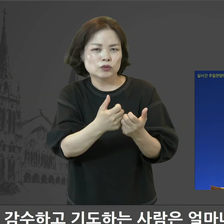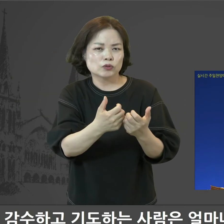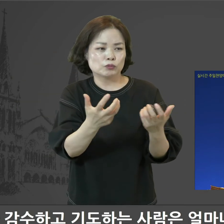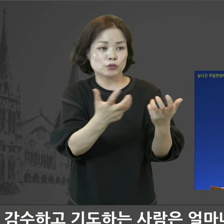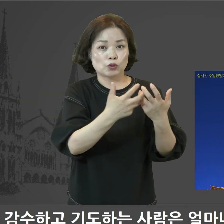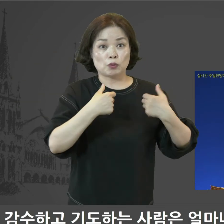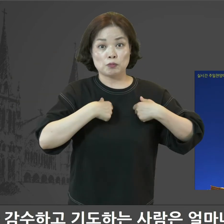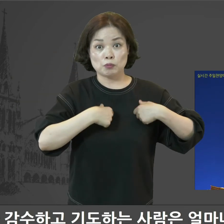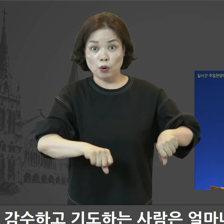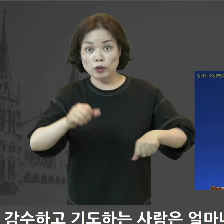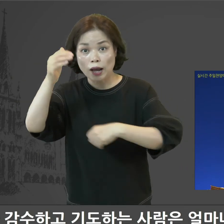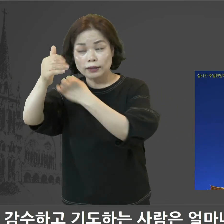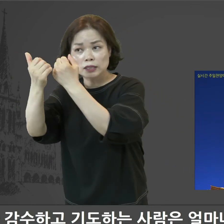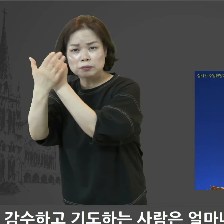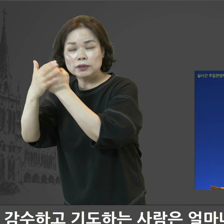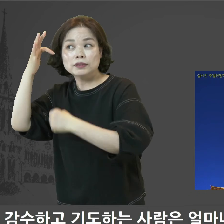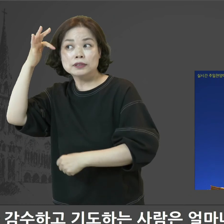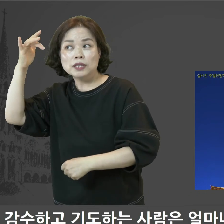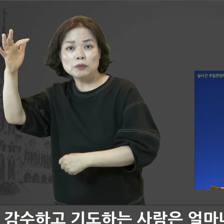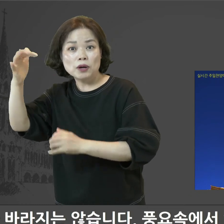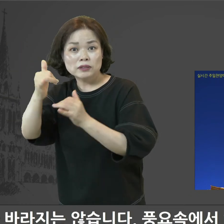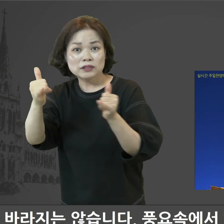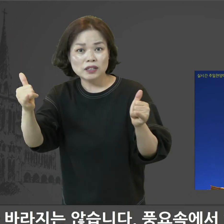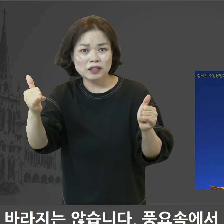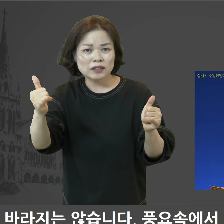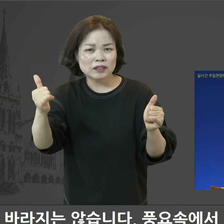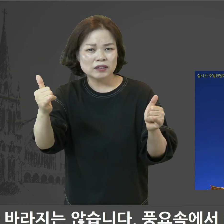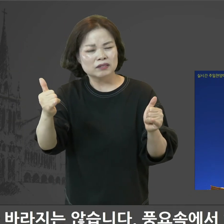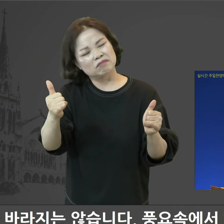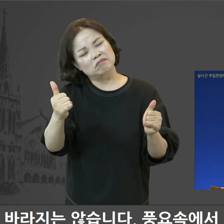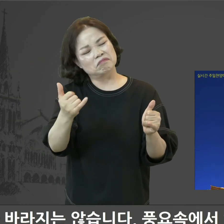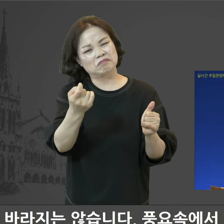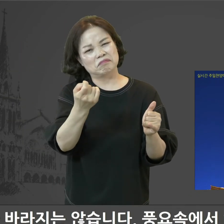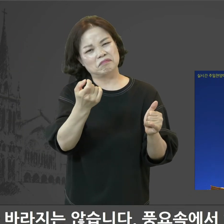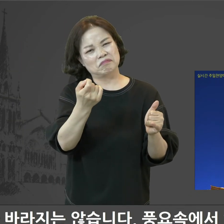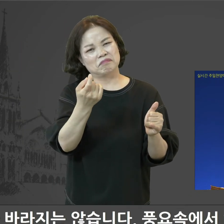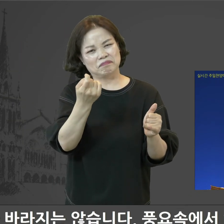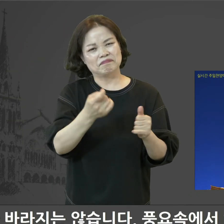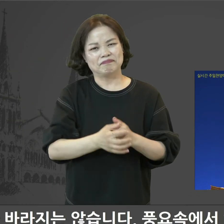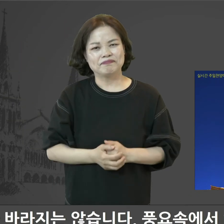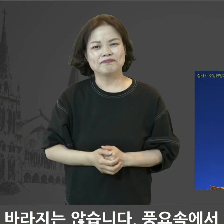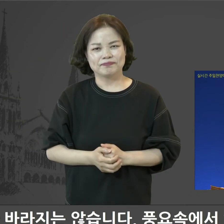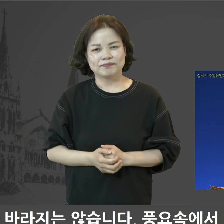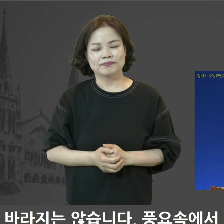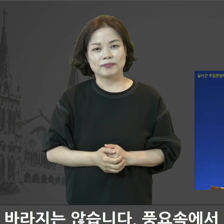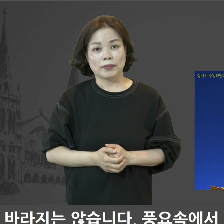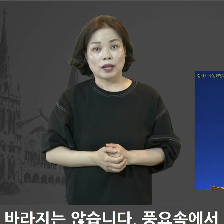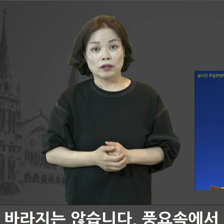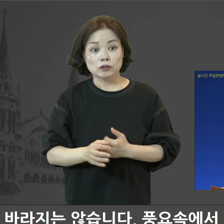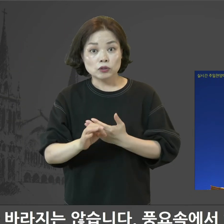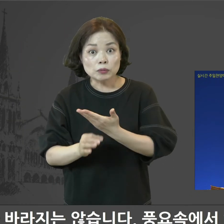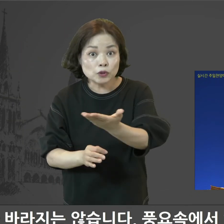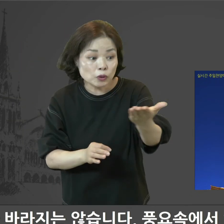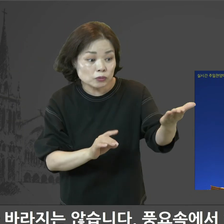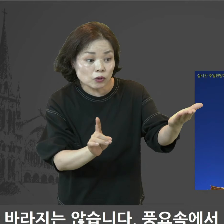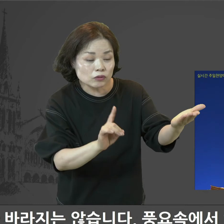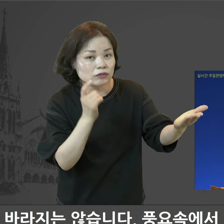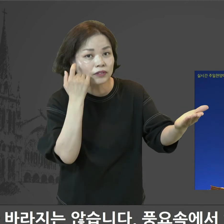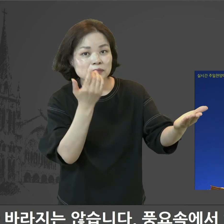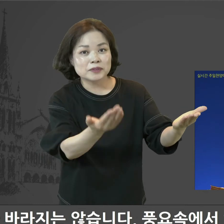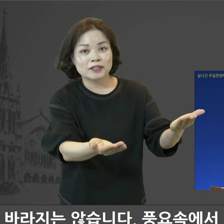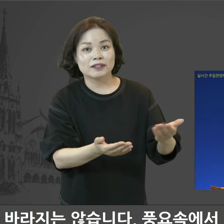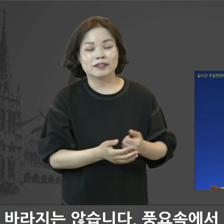포기하고서 하나님의 은혜를 사모하는 사람들은 그다지 많을 것만 같지는 않습니다. 그렇다면 여러분들은